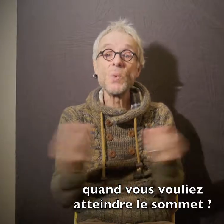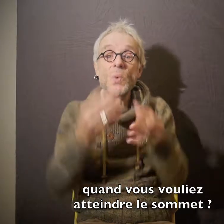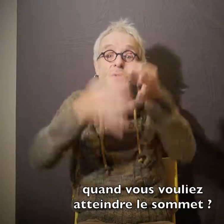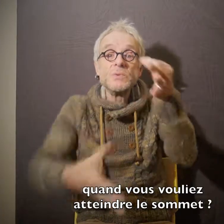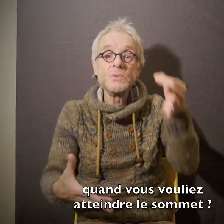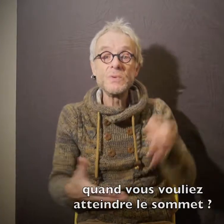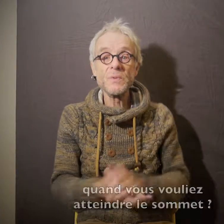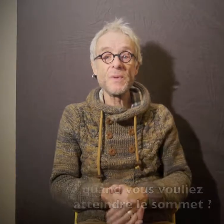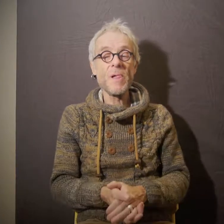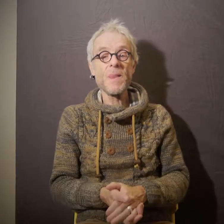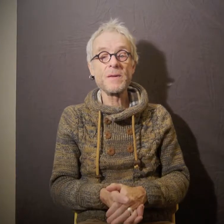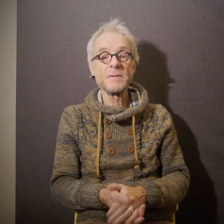sommet?